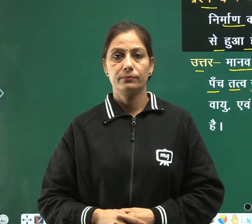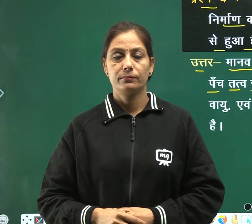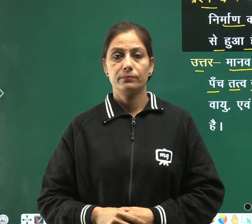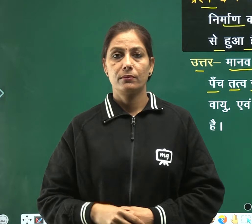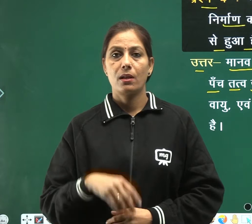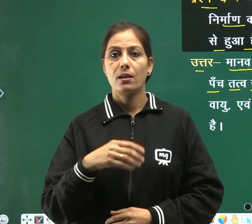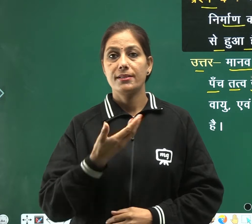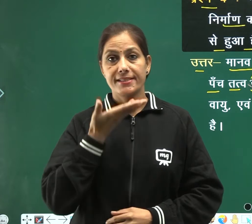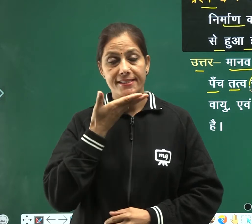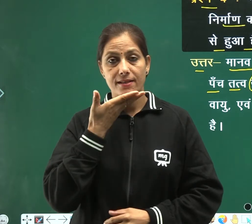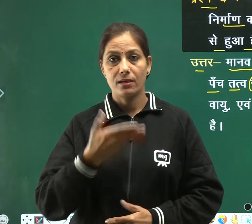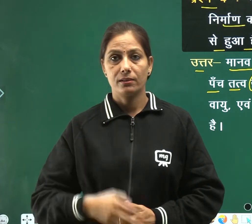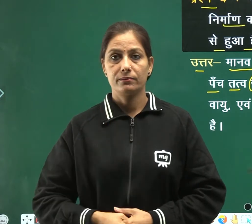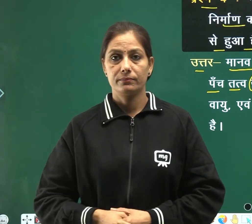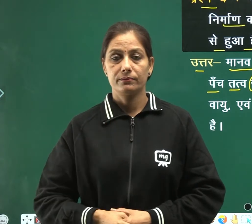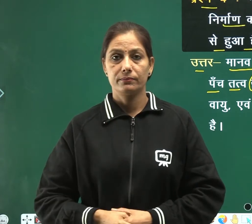जल,